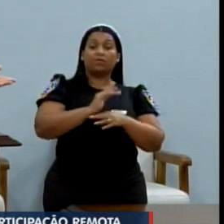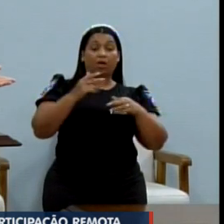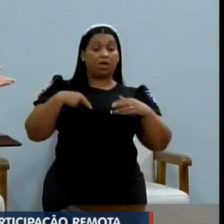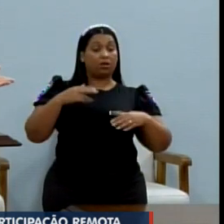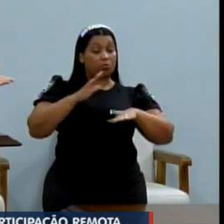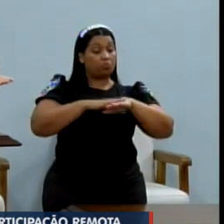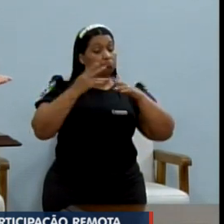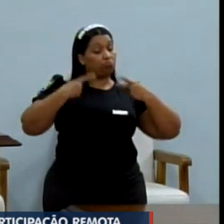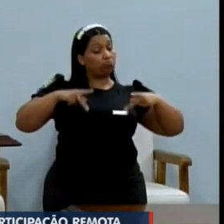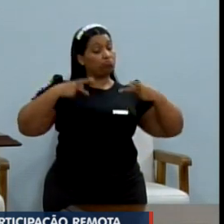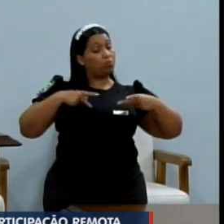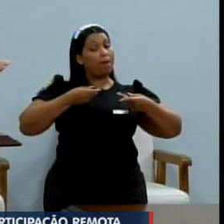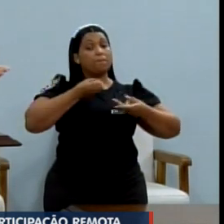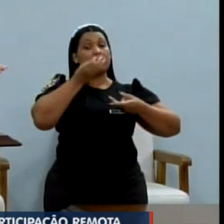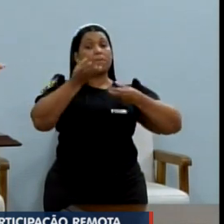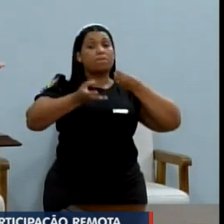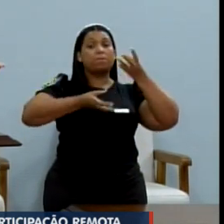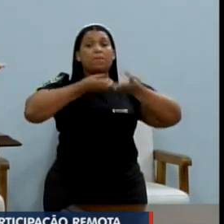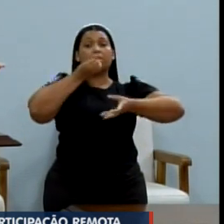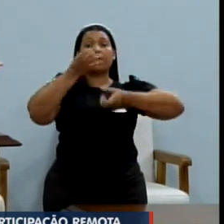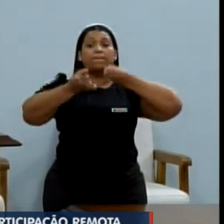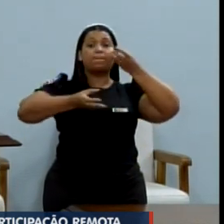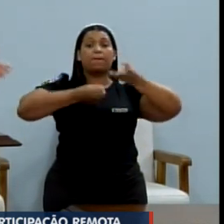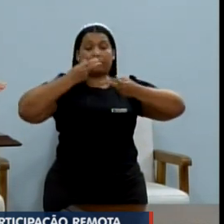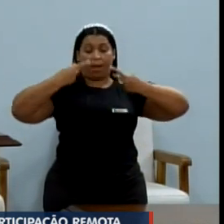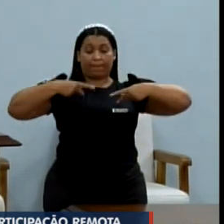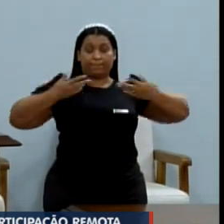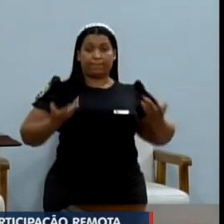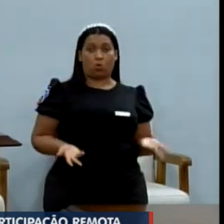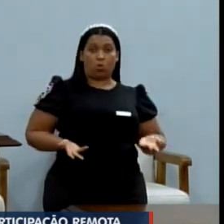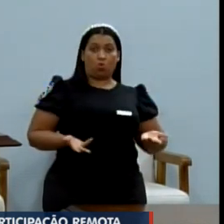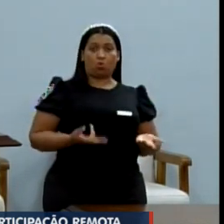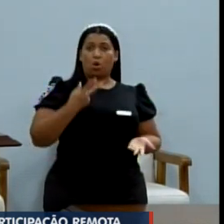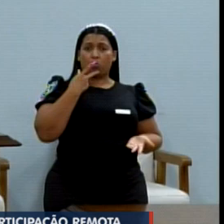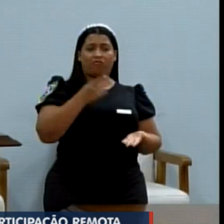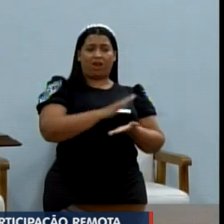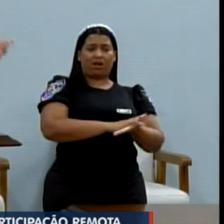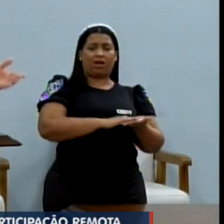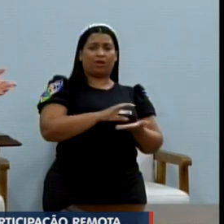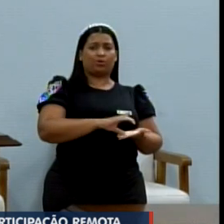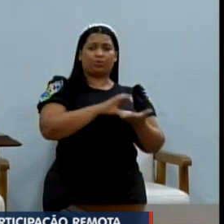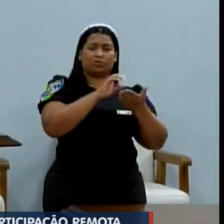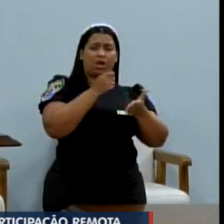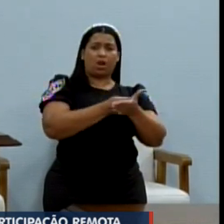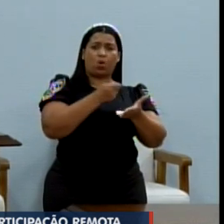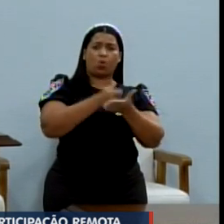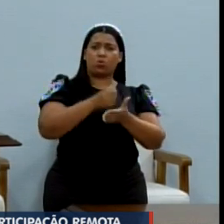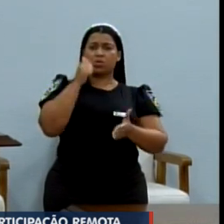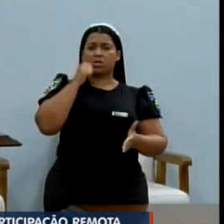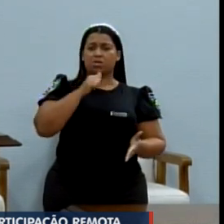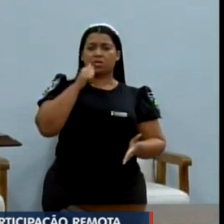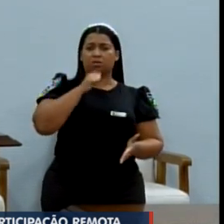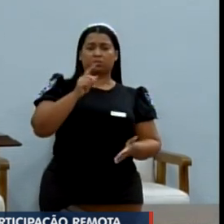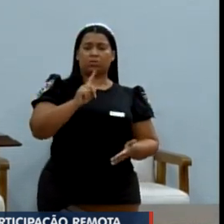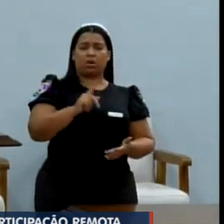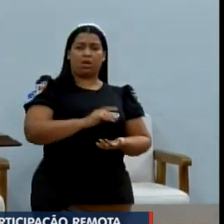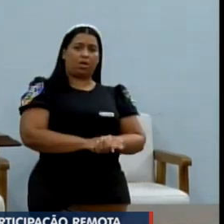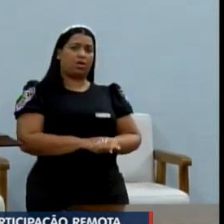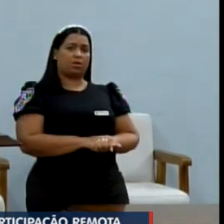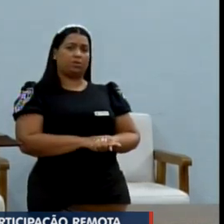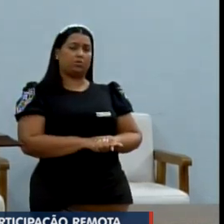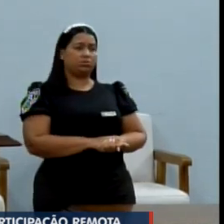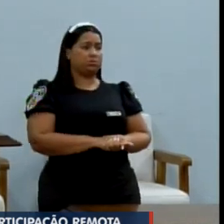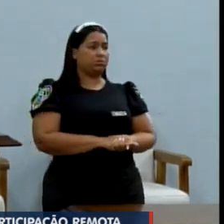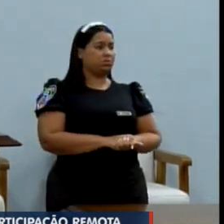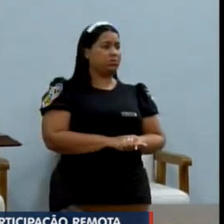dele e fala dele não fala do Conselho não fala da luta das mulheres não fala